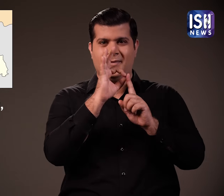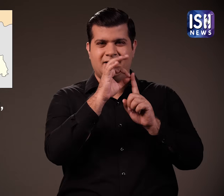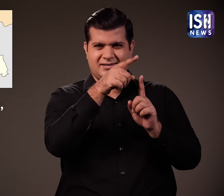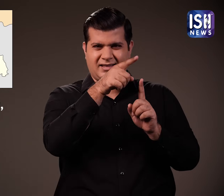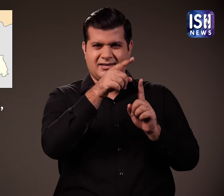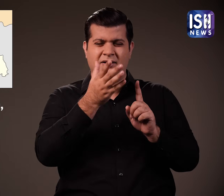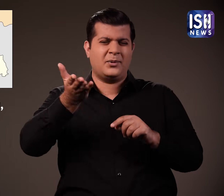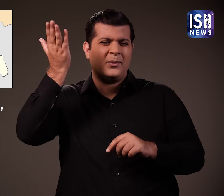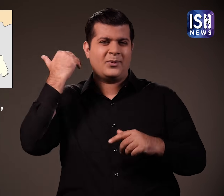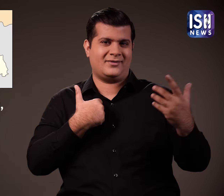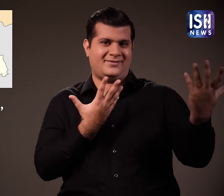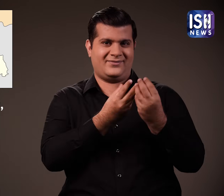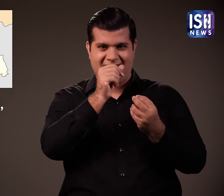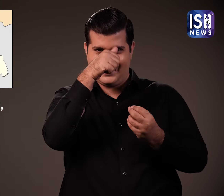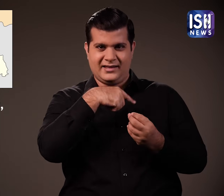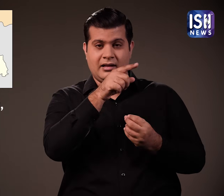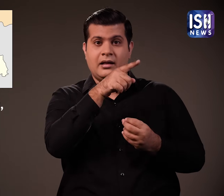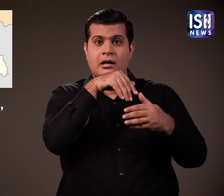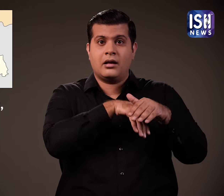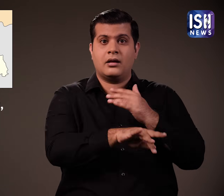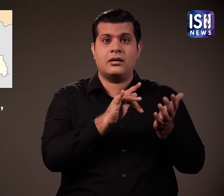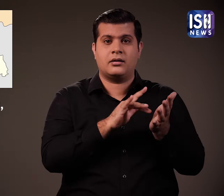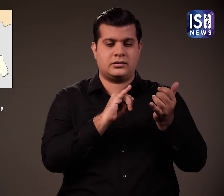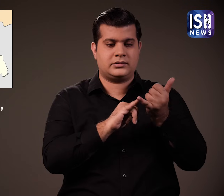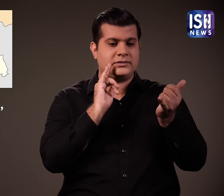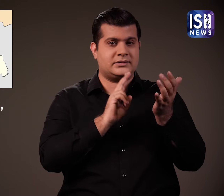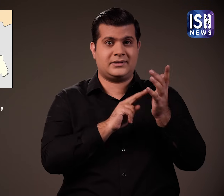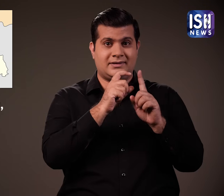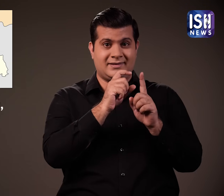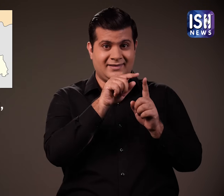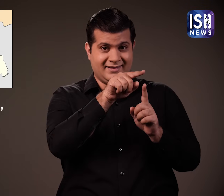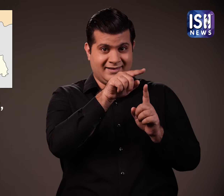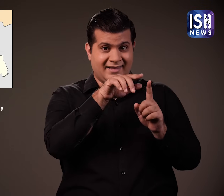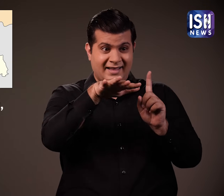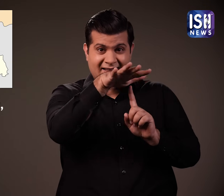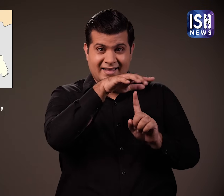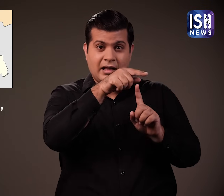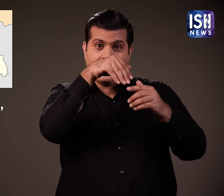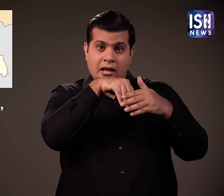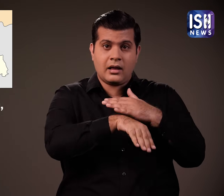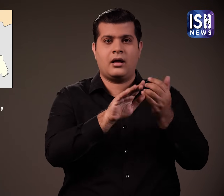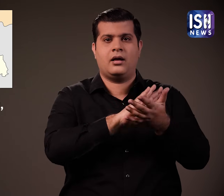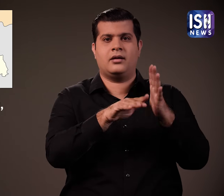उन्होंने 1933 में हाइदराबाद सिंद्ध जो अब पाकिस्तान में है में सेंट मीरा स्कूल की भी स्थापना की थी